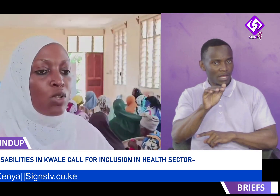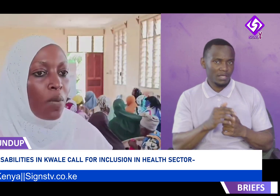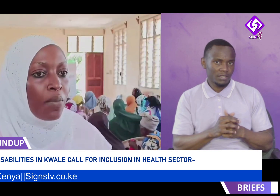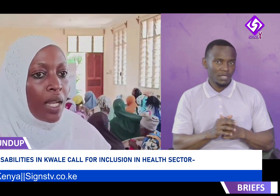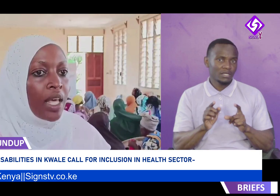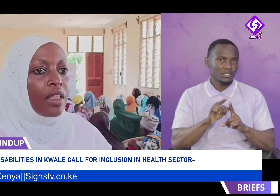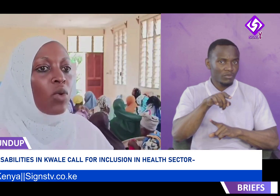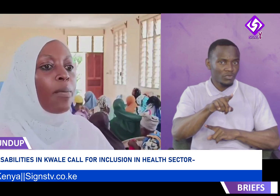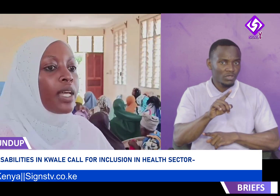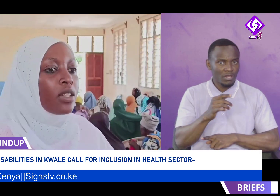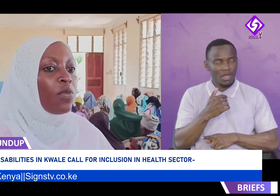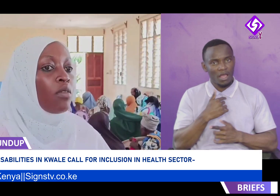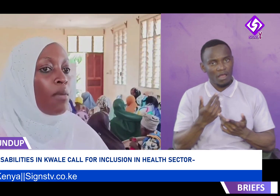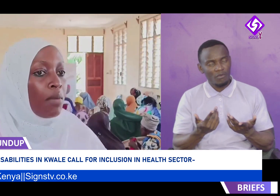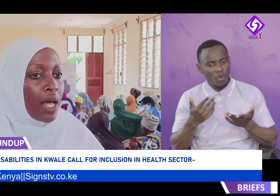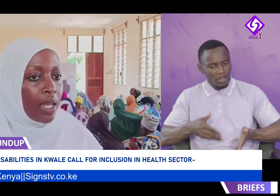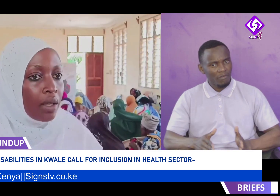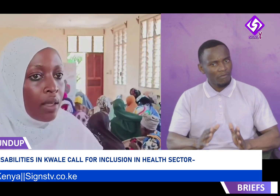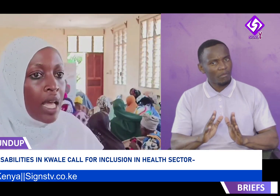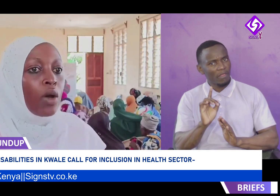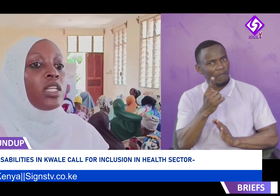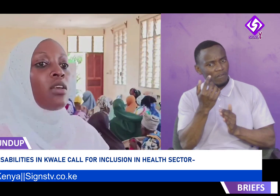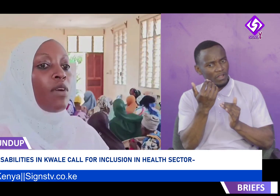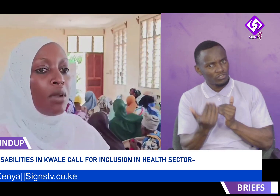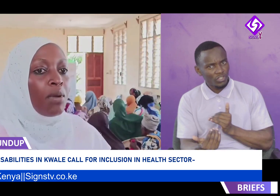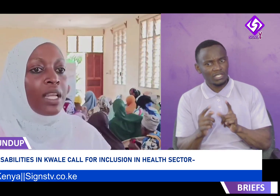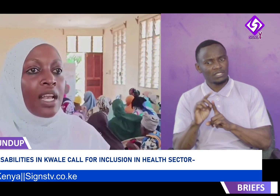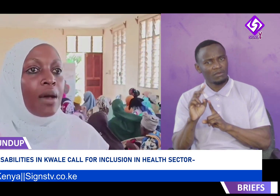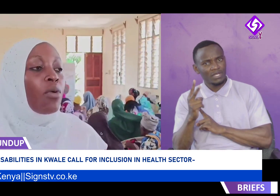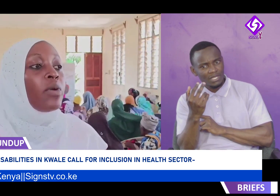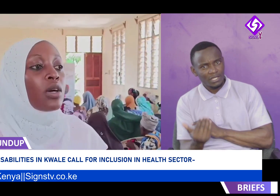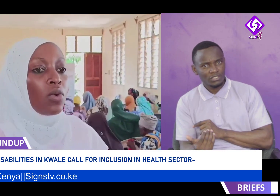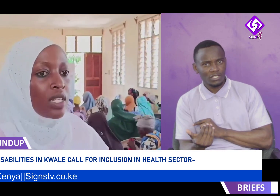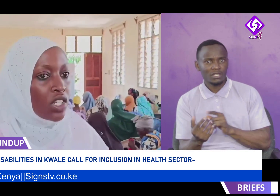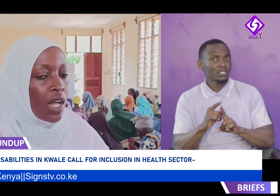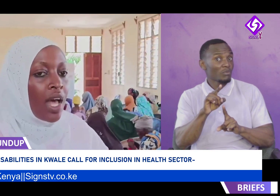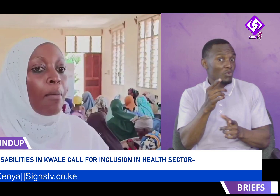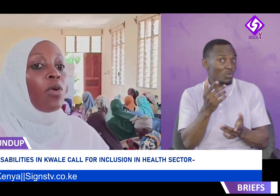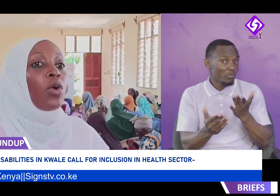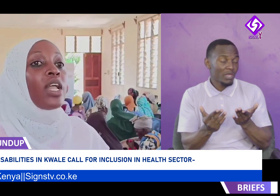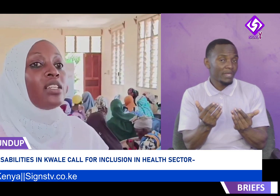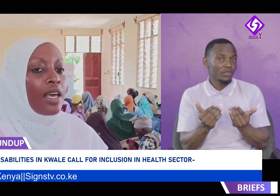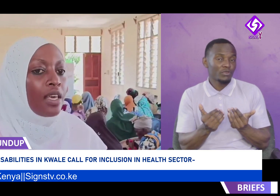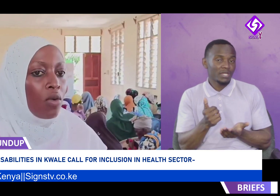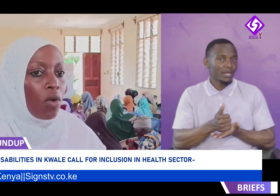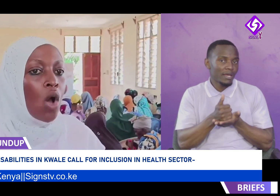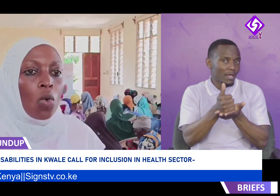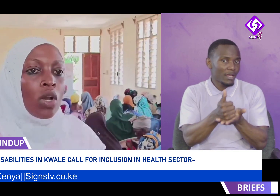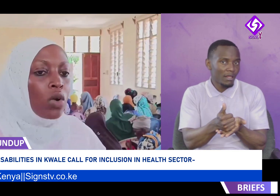na mtoto wa pili, je, unapendekeza ufanye family planning? Na unahitaji family planning gani ambayo wewe itakuwezesha, ambayo unaona ni sahihi kwako, kuliko